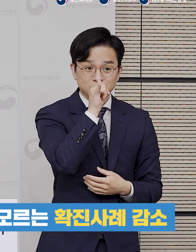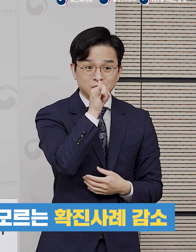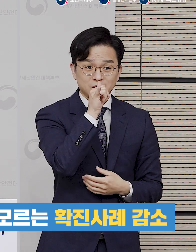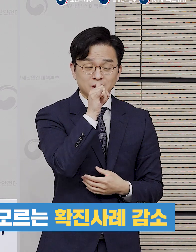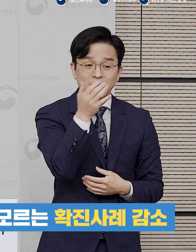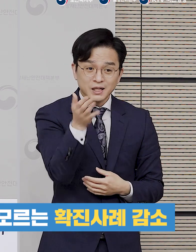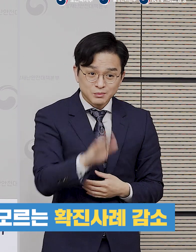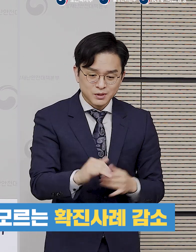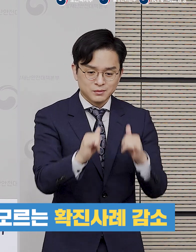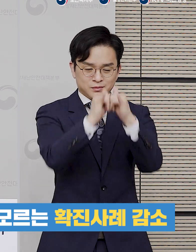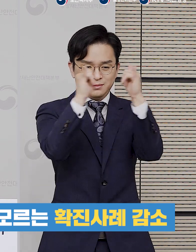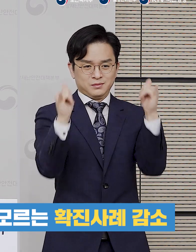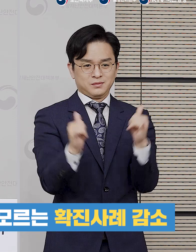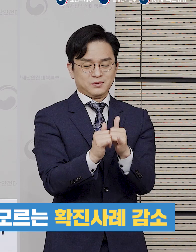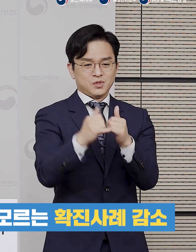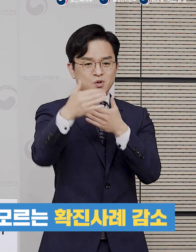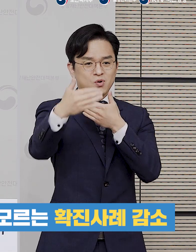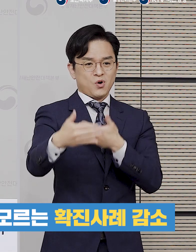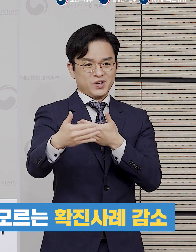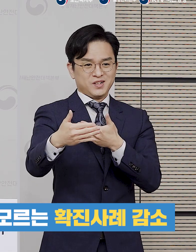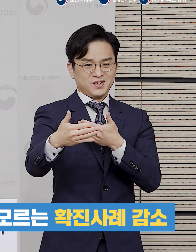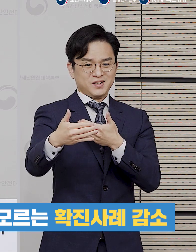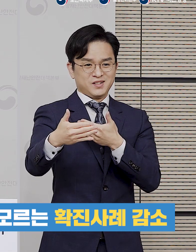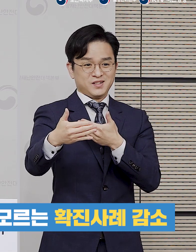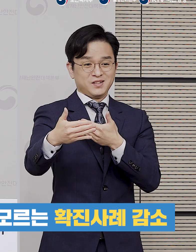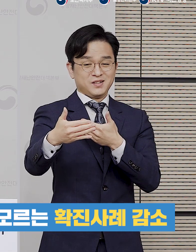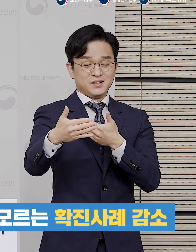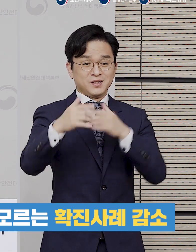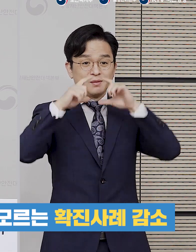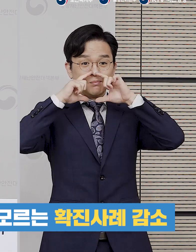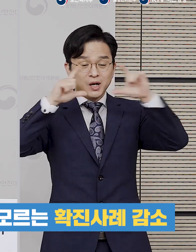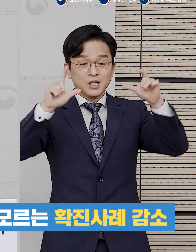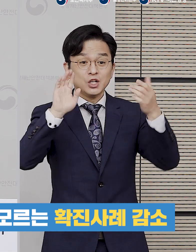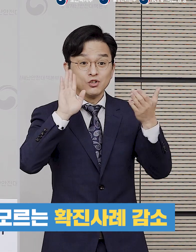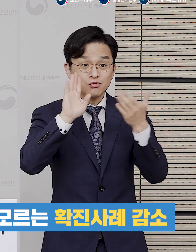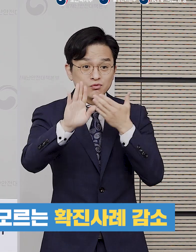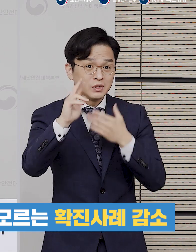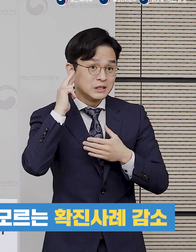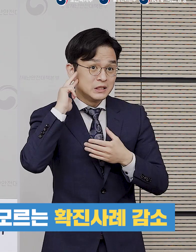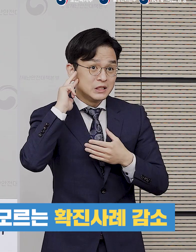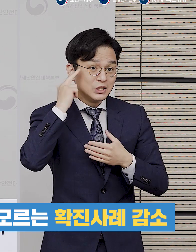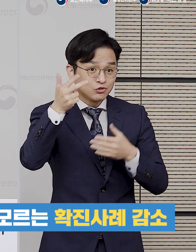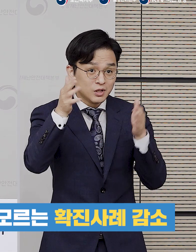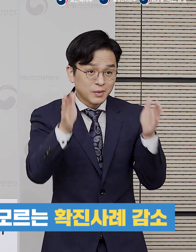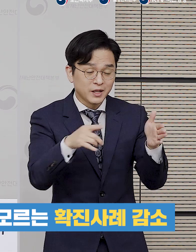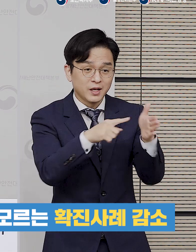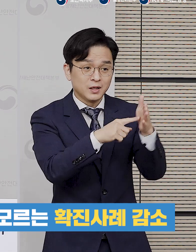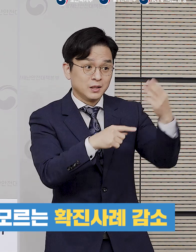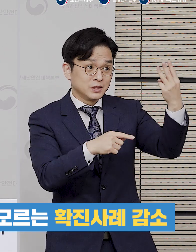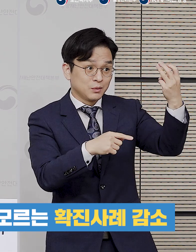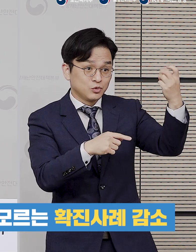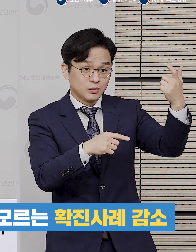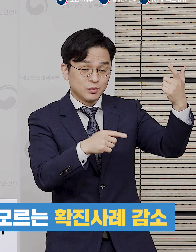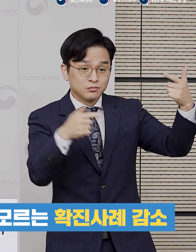사례였지만 강화된 사회적 거리두기에 일주일이 경과된 3월 30일에는